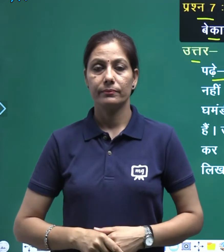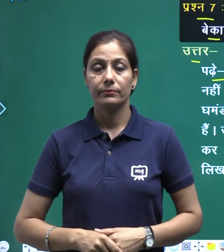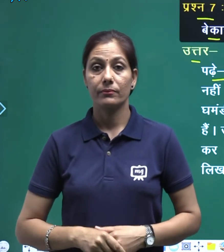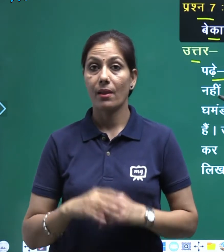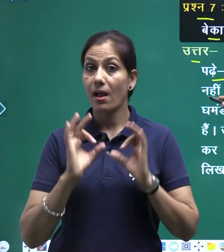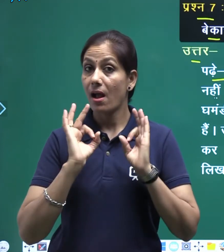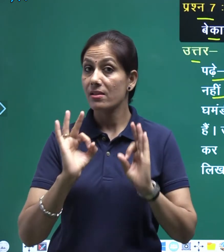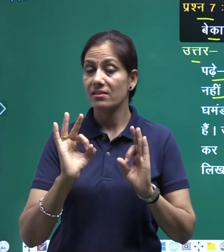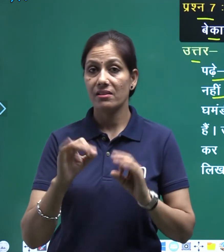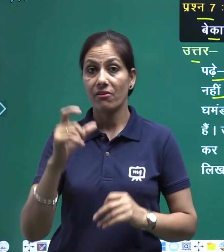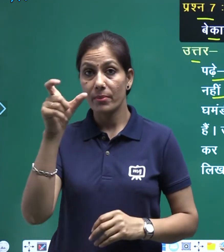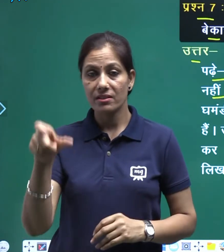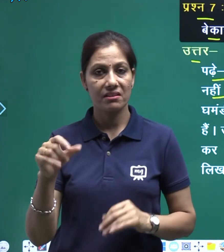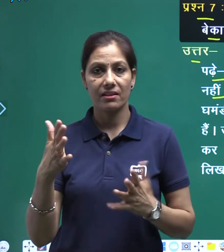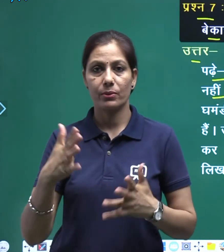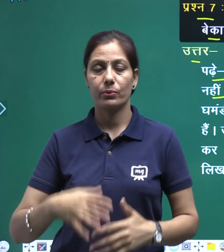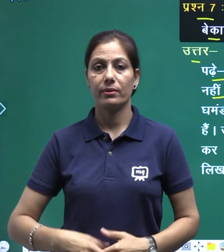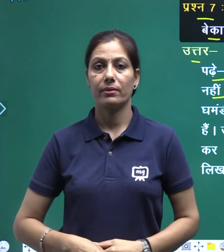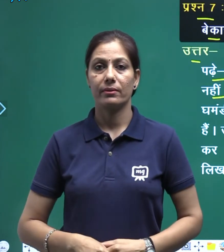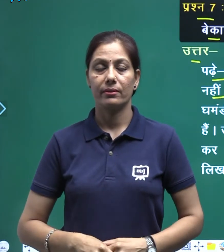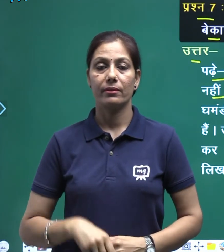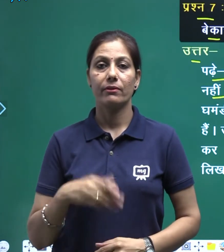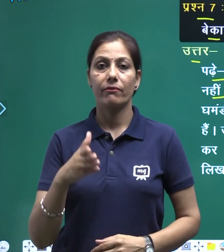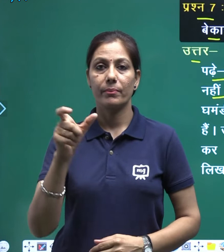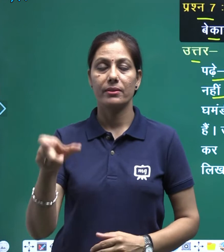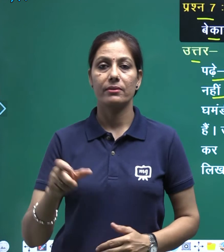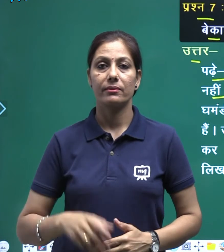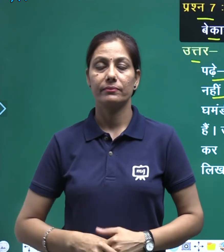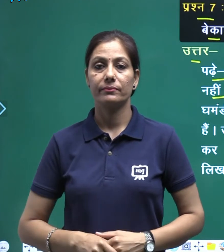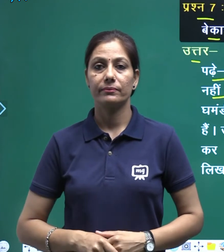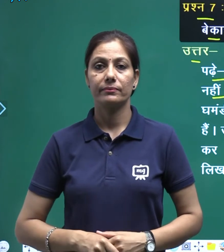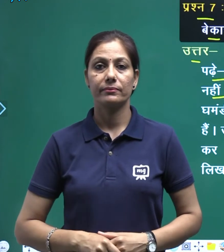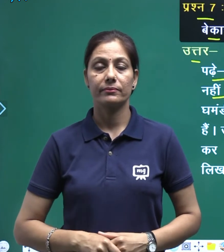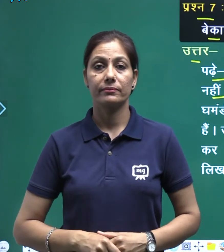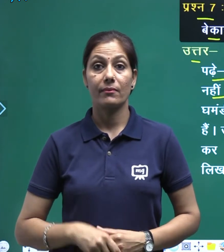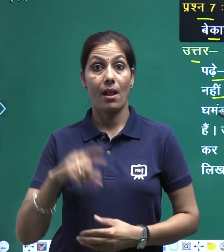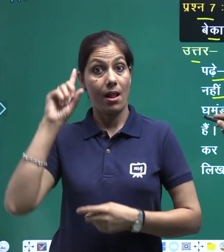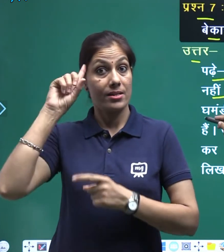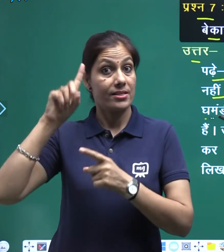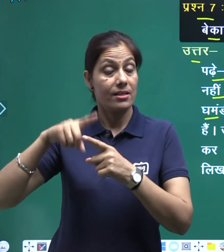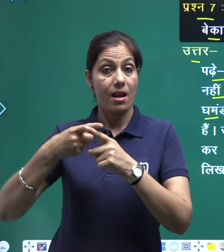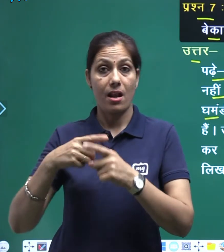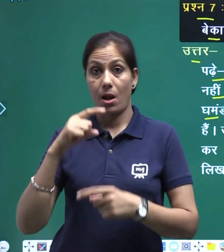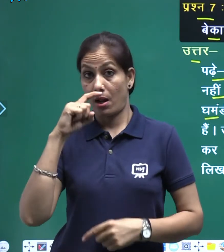अच्छे मनुष्य नहीं होते हैं। वे चालाक, घमंडी